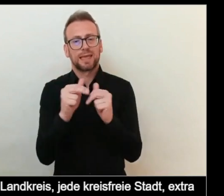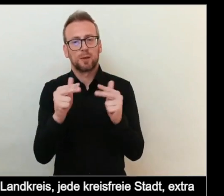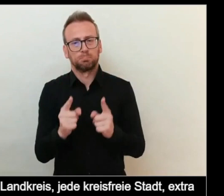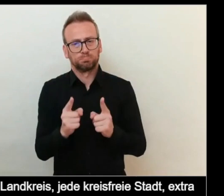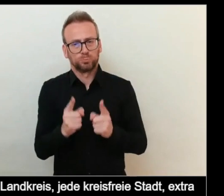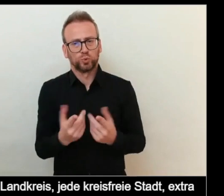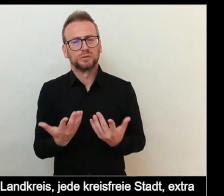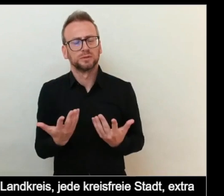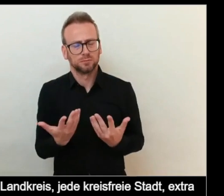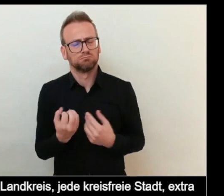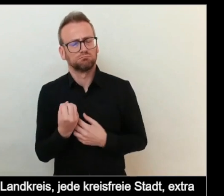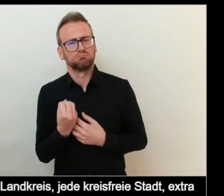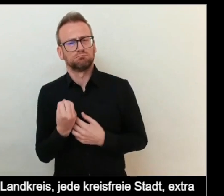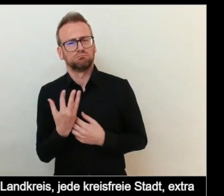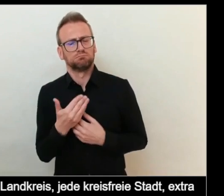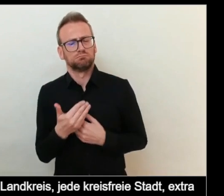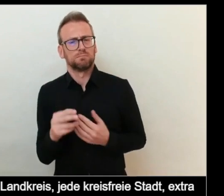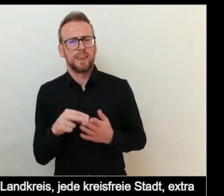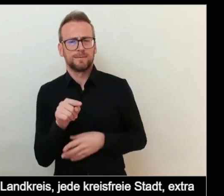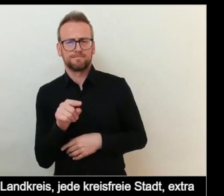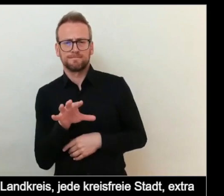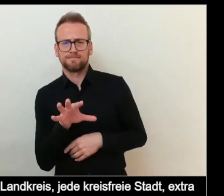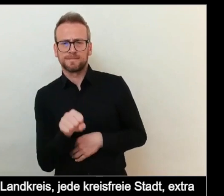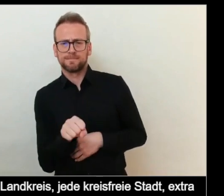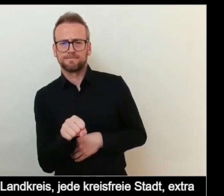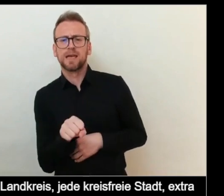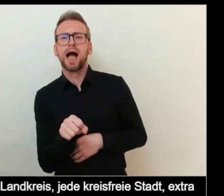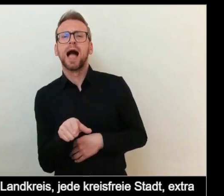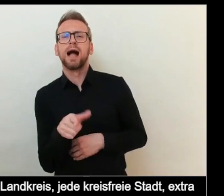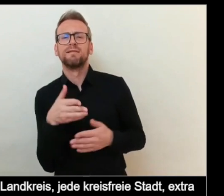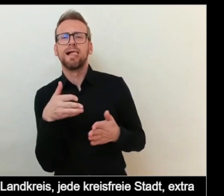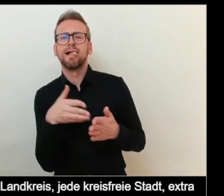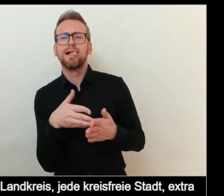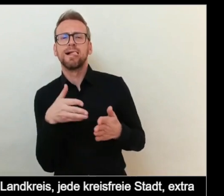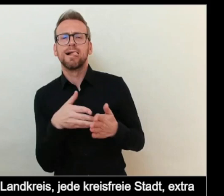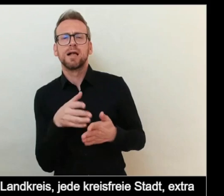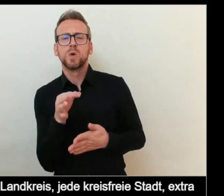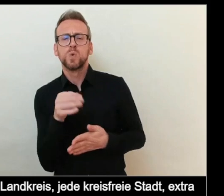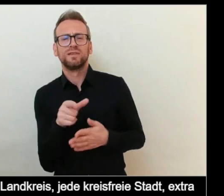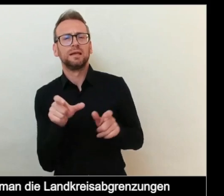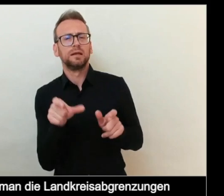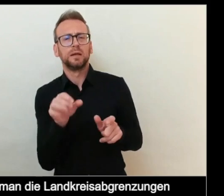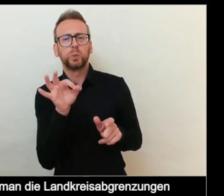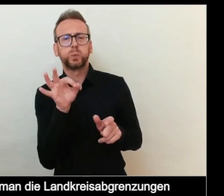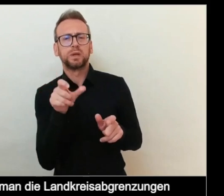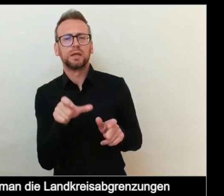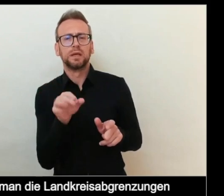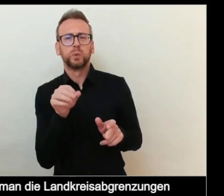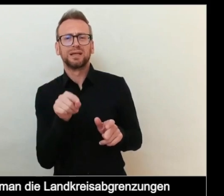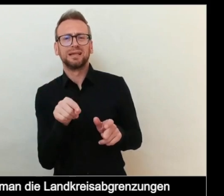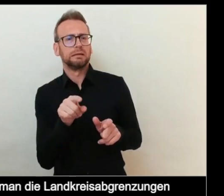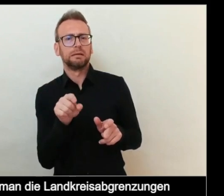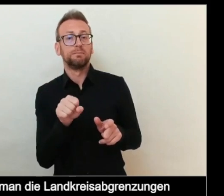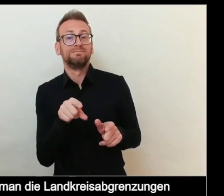ist? Wir befürchten, dass das so ähnlich ist wie mit der einrichtungsbezogenen Impfpflicht, dass man sozusagen vom Bund ein